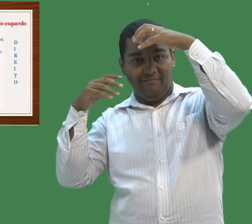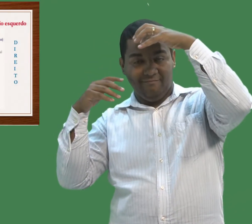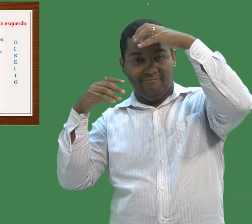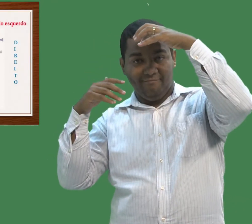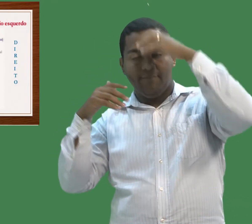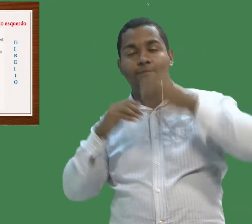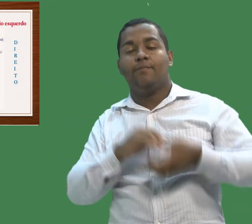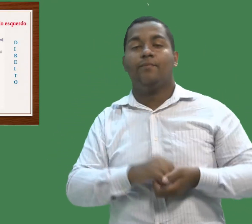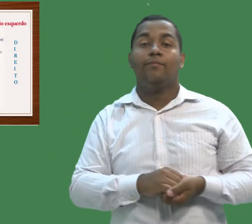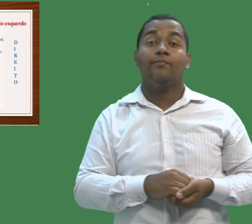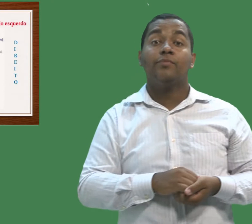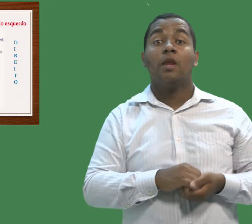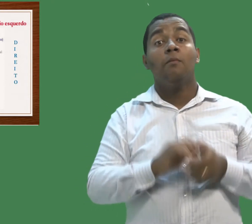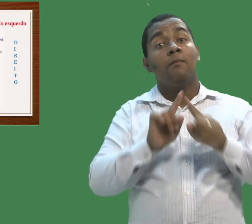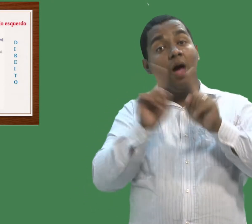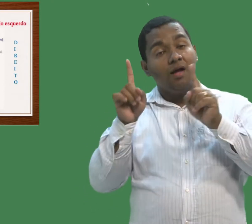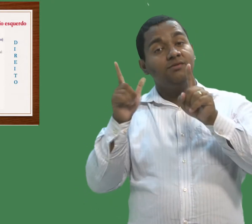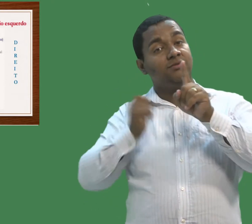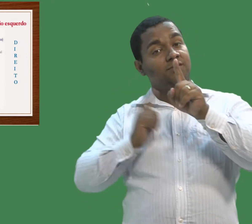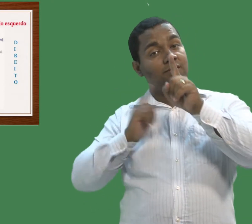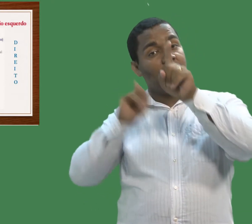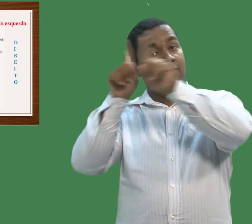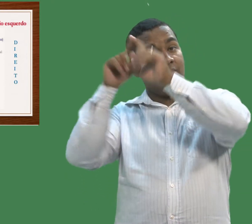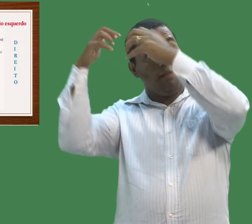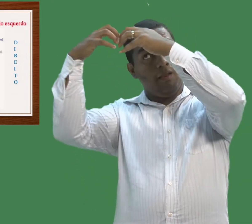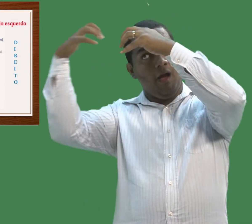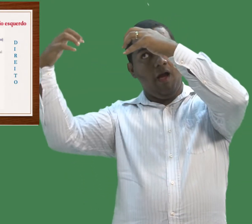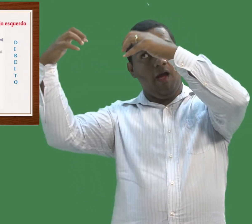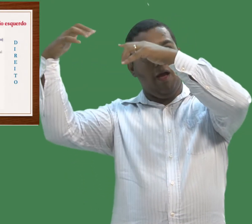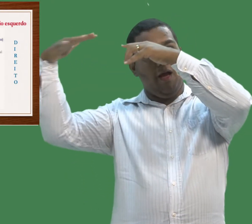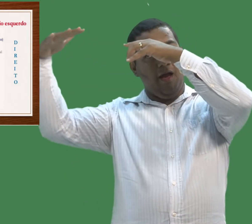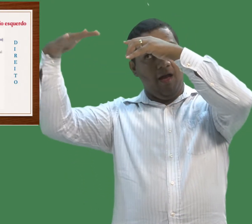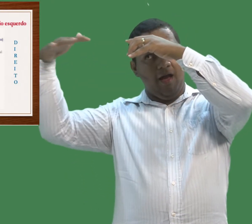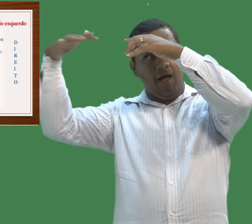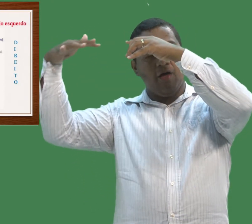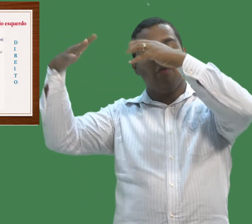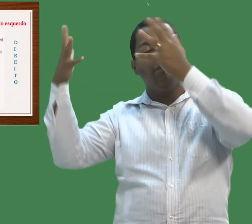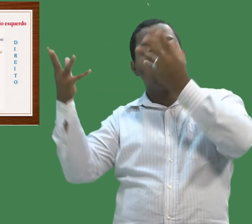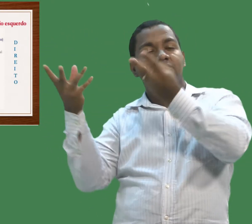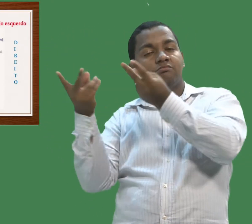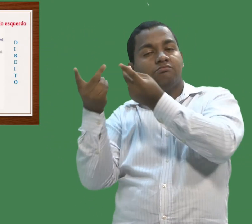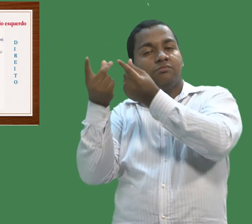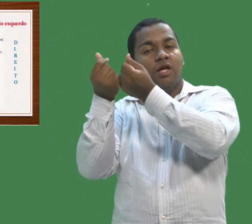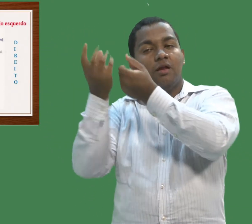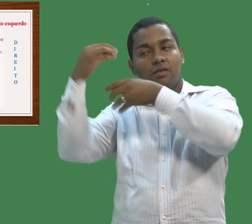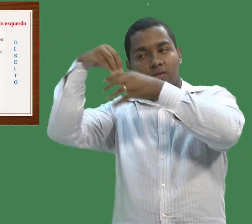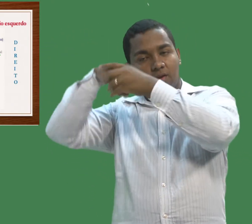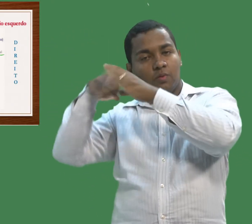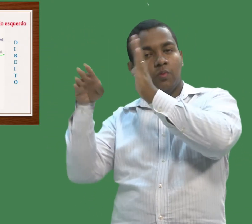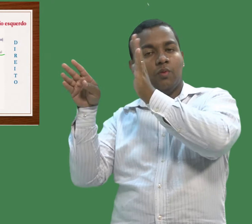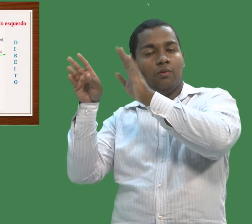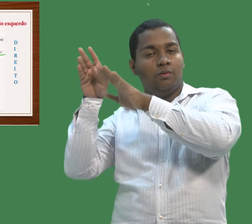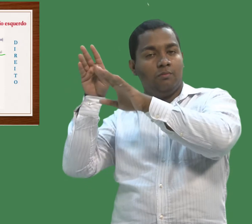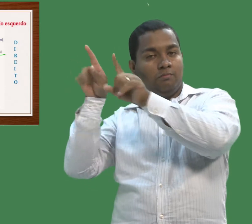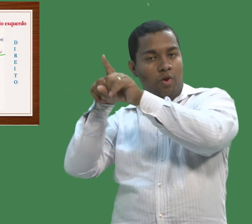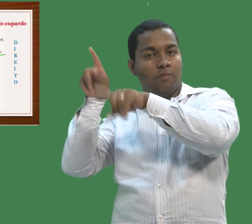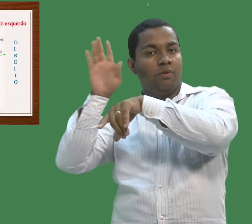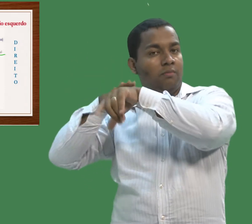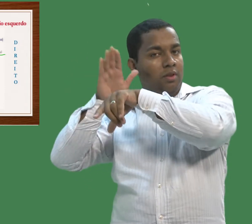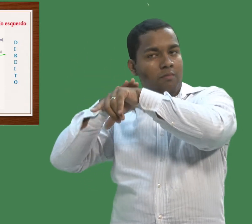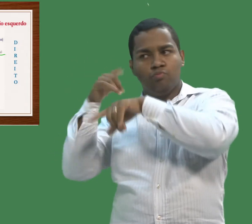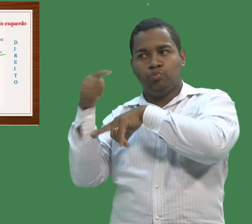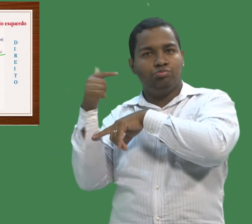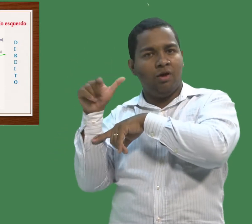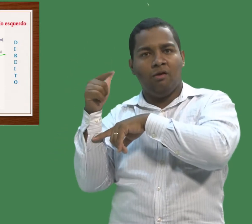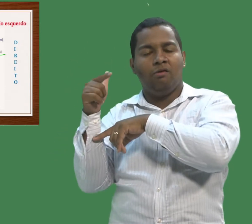seguintes informações aqui. Já o lado direito, ele vai ser um lado que vai visar o sensível, vai visar o interno e o atemporal, quer dizer, não tem uma